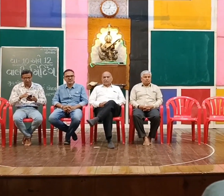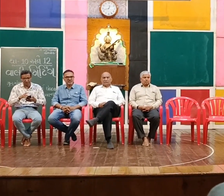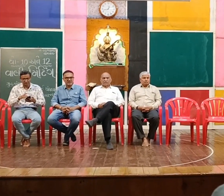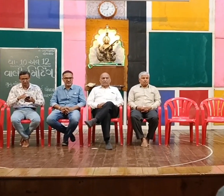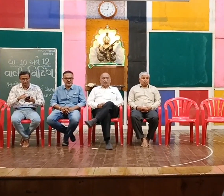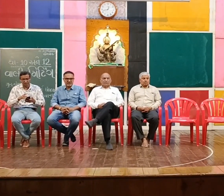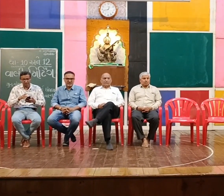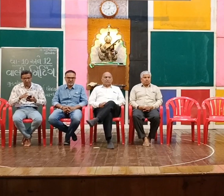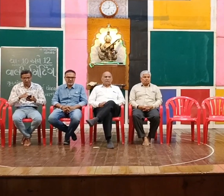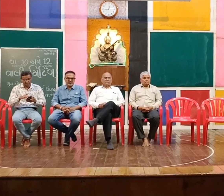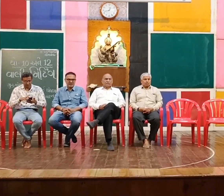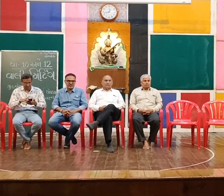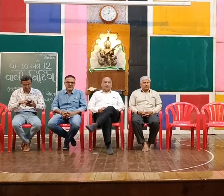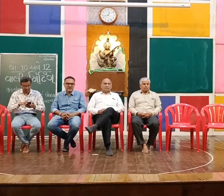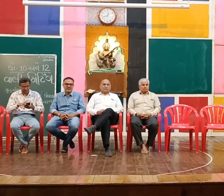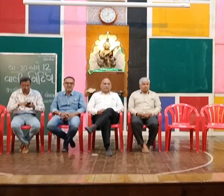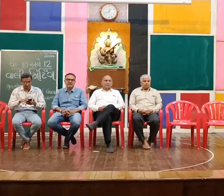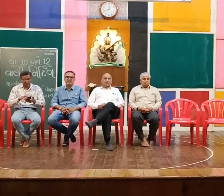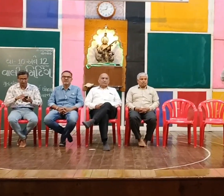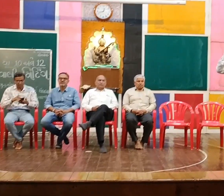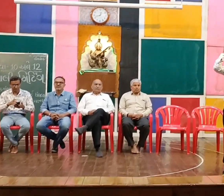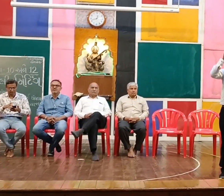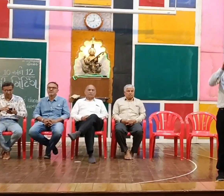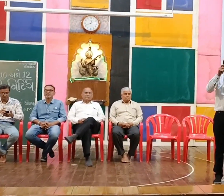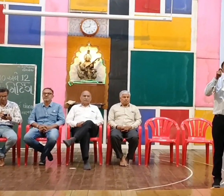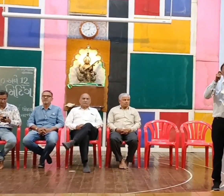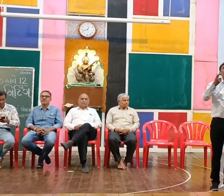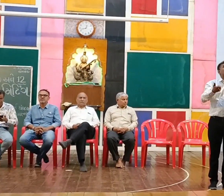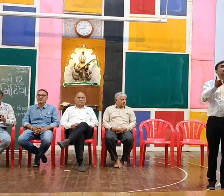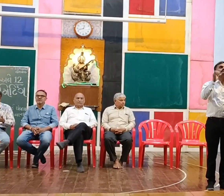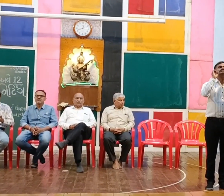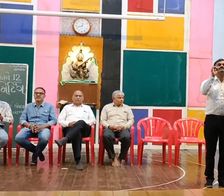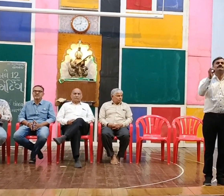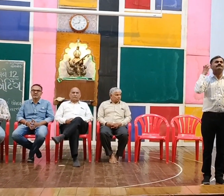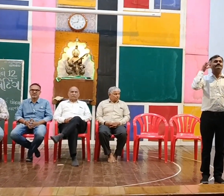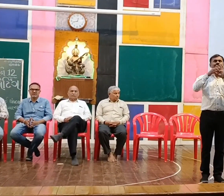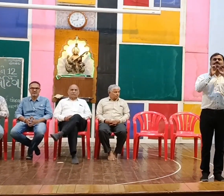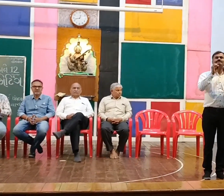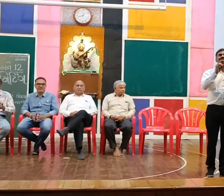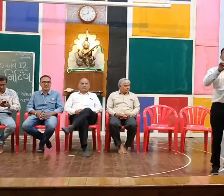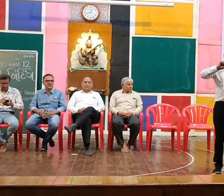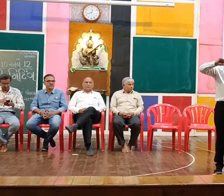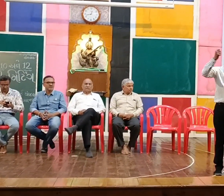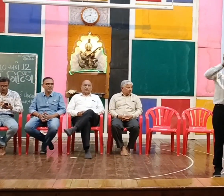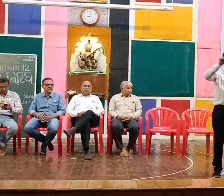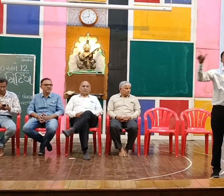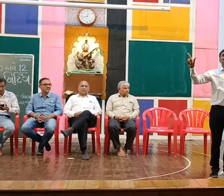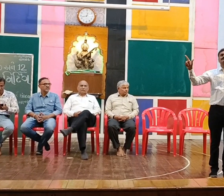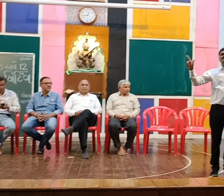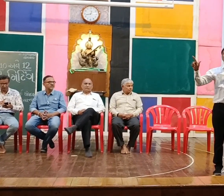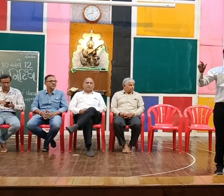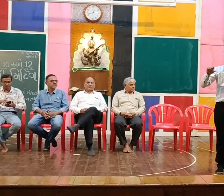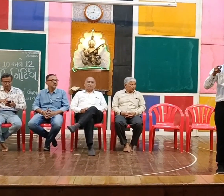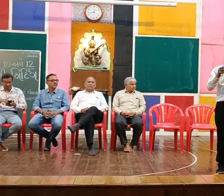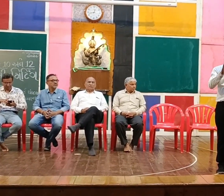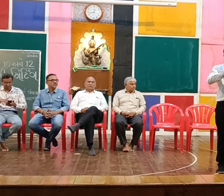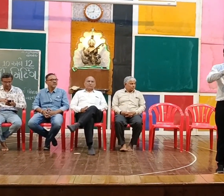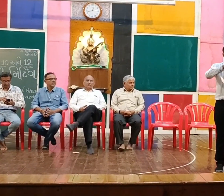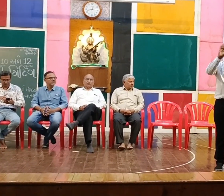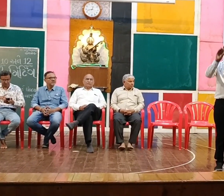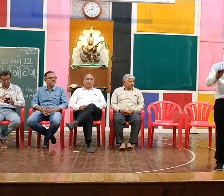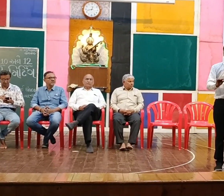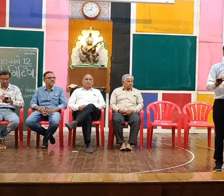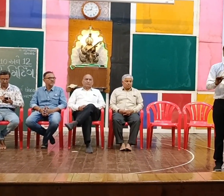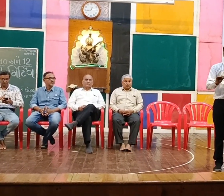એવી 12મા ધોરણમાં કે જે 10મા ધોરણમાં એક્ઝામ નહોતી લેવાની બોર્ડની અને 12મામાં આવેલા છે તો એમની